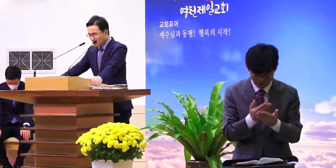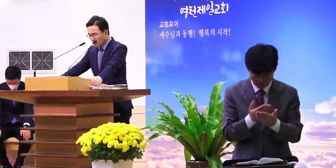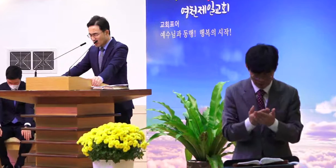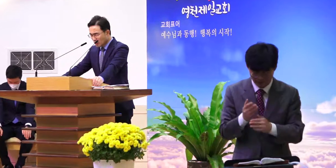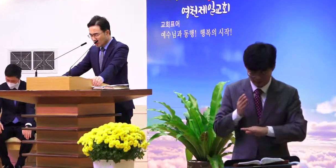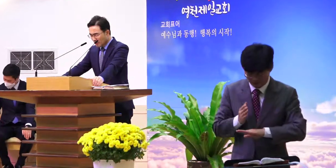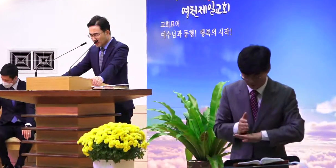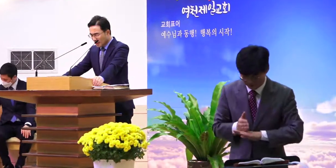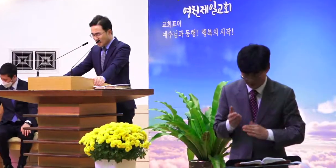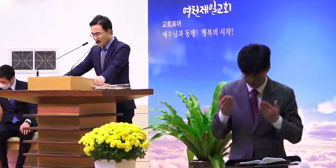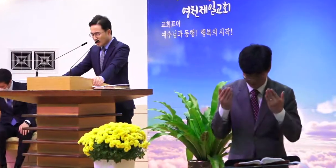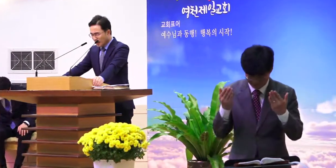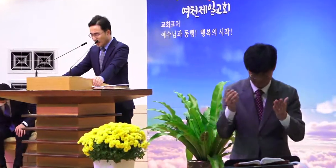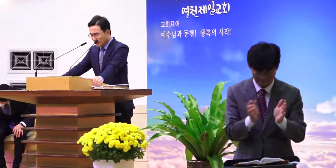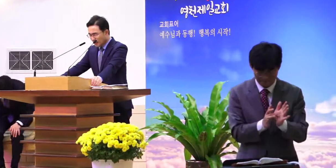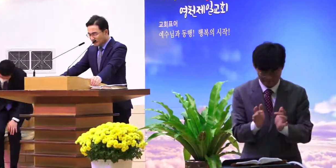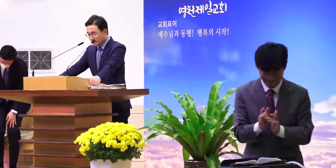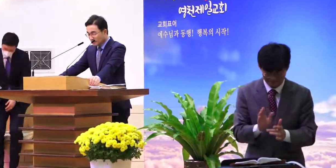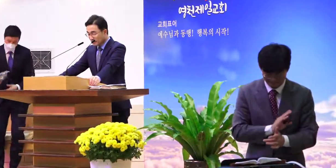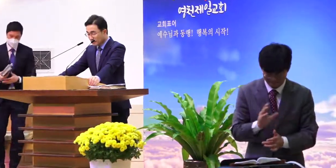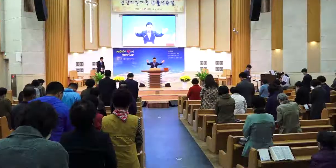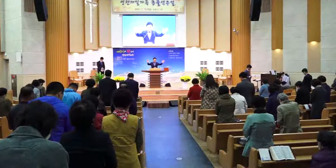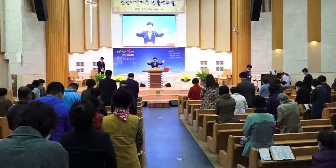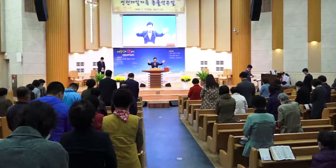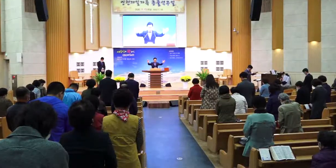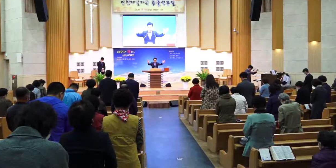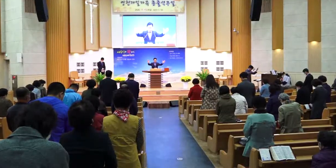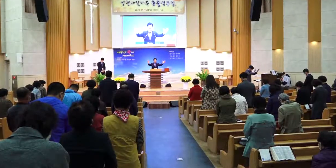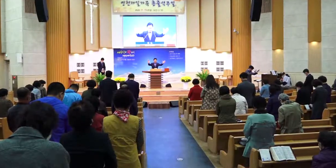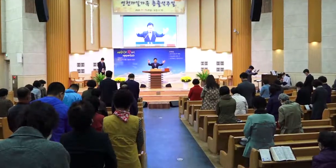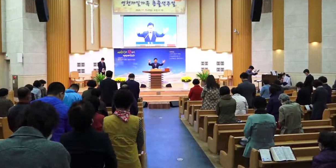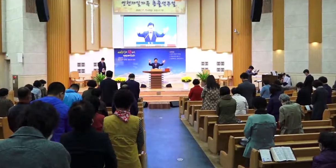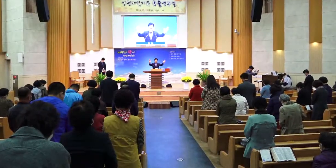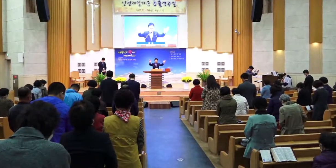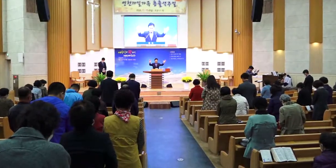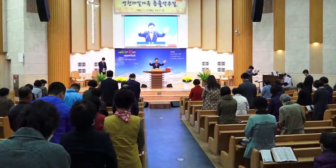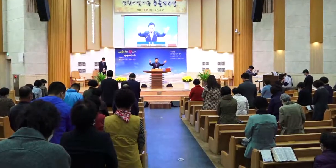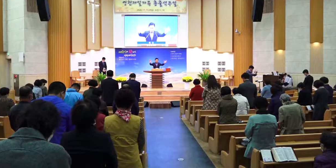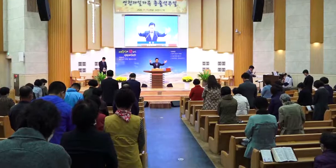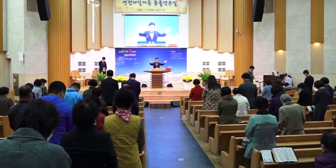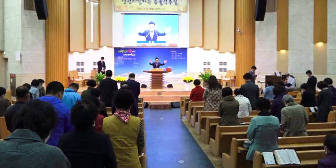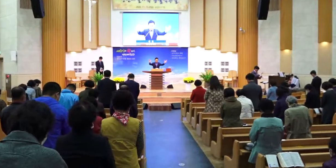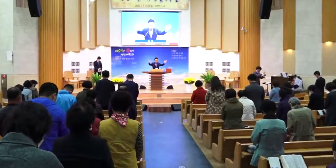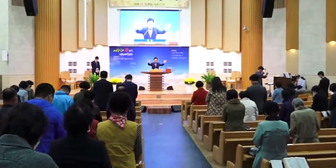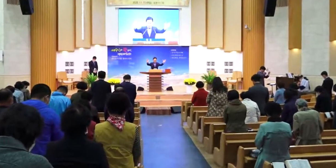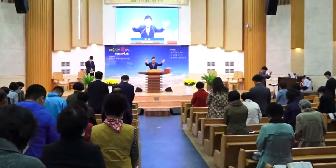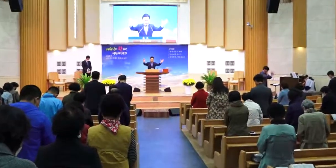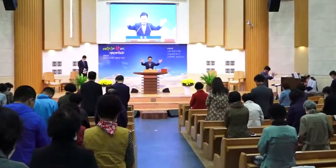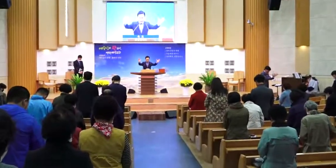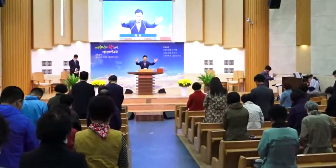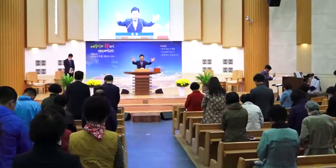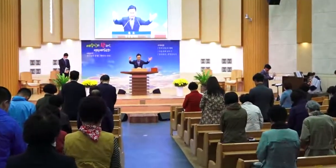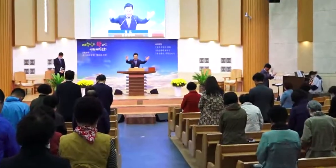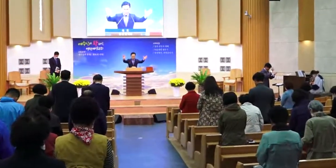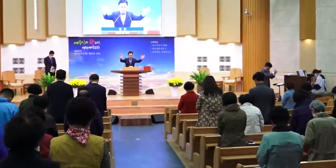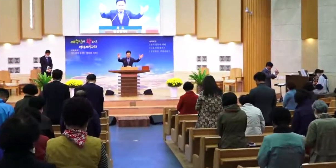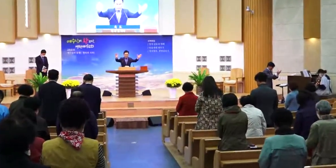예수님의 이름으로 기도합니다. 아멘. 이제는 우리 구주 예수 그리스도의